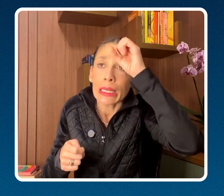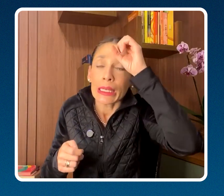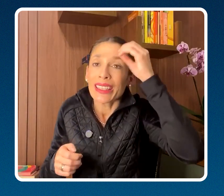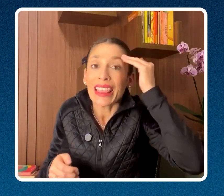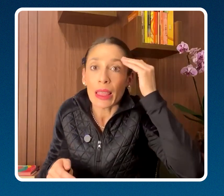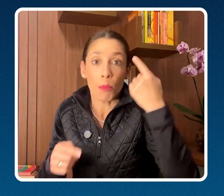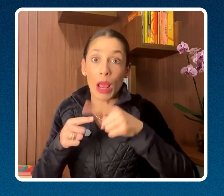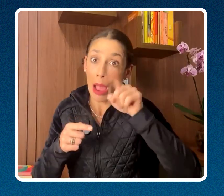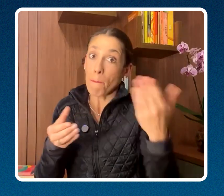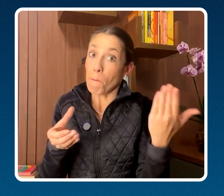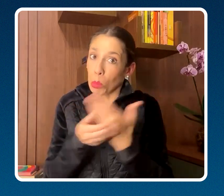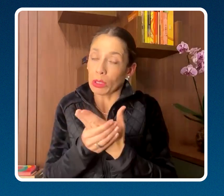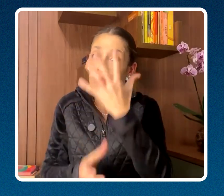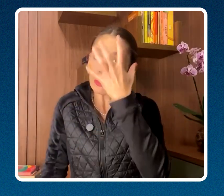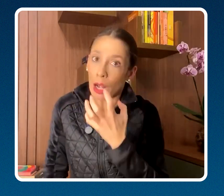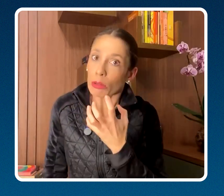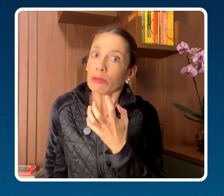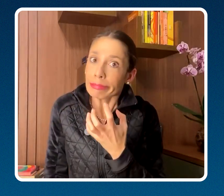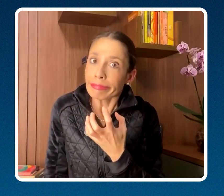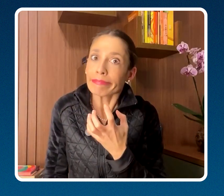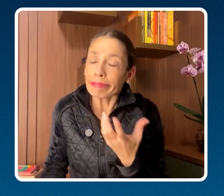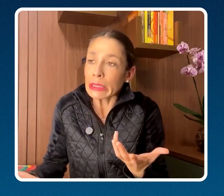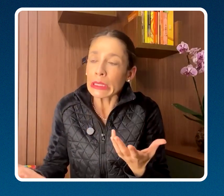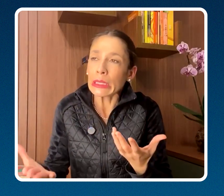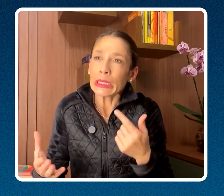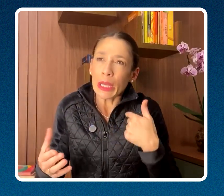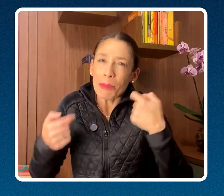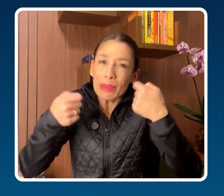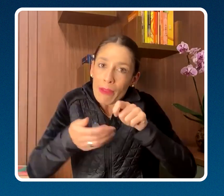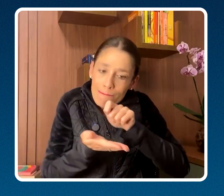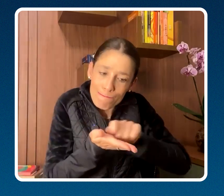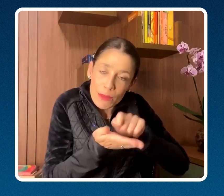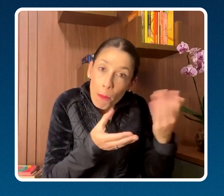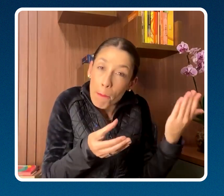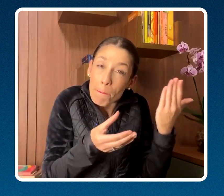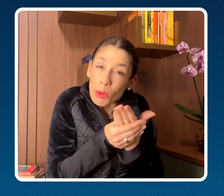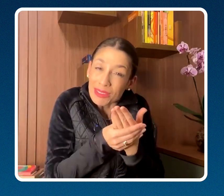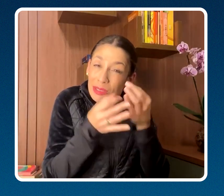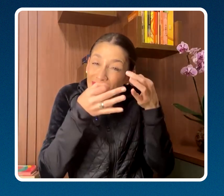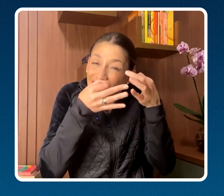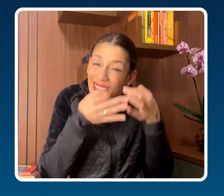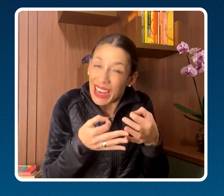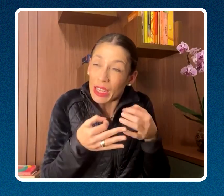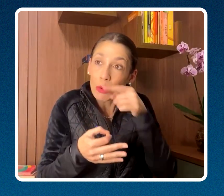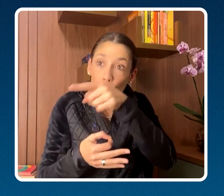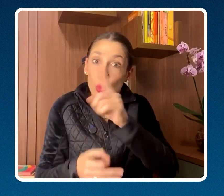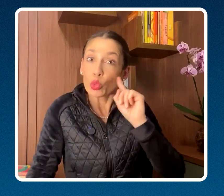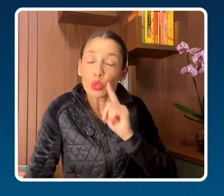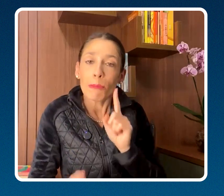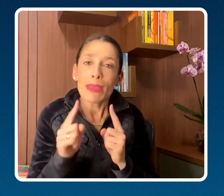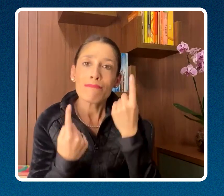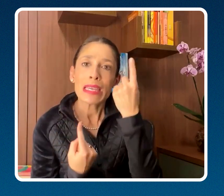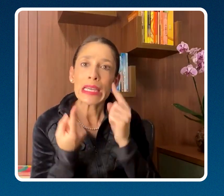pessoas, que era uma coisa séria, com ser fidedigno no que eles diziam, no que eles faziam, aquela mímica, e para entender o que